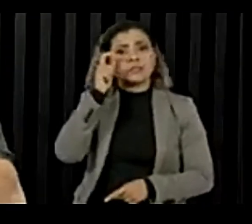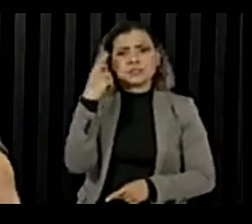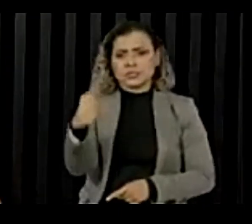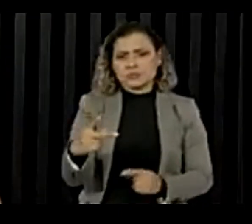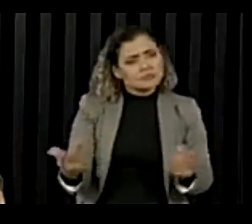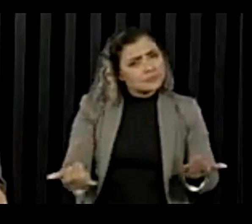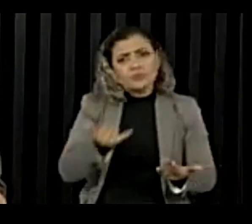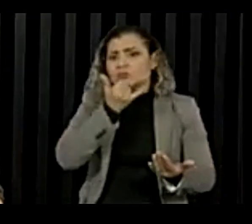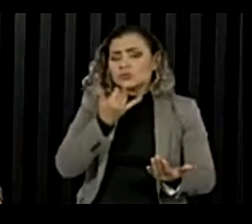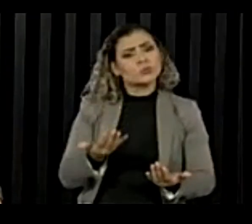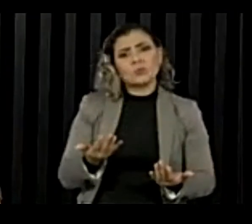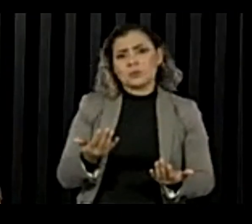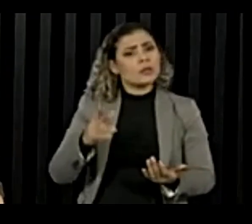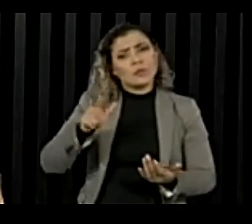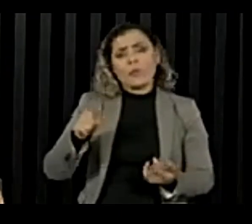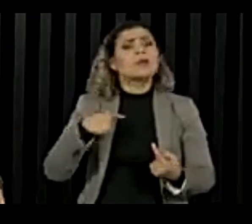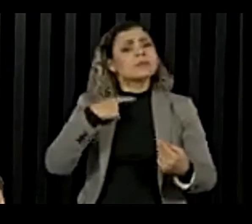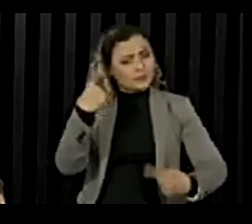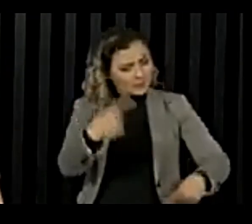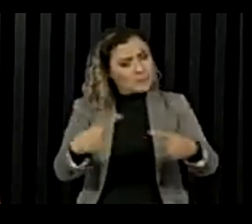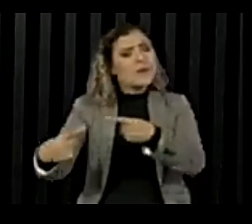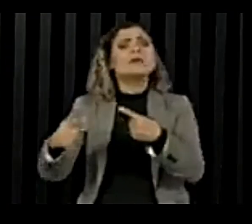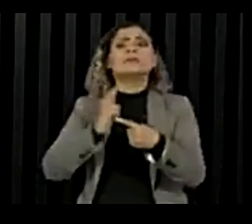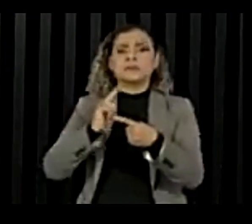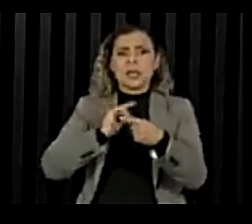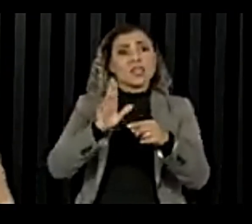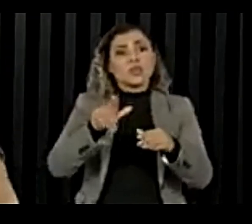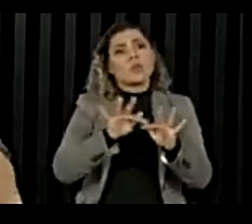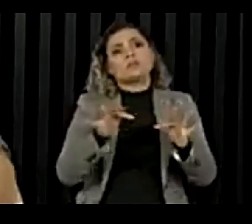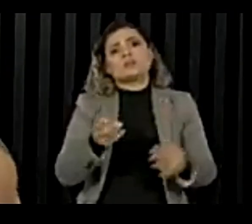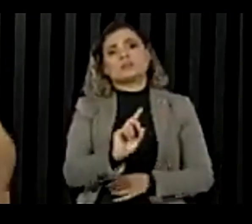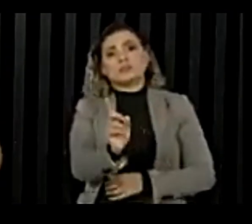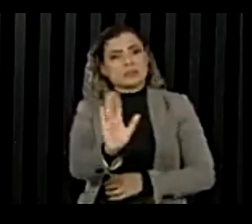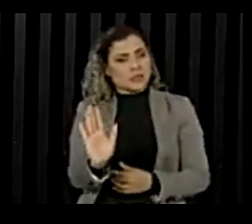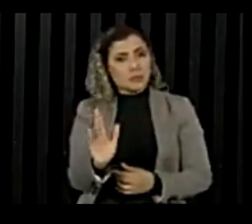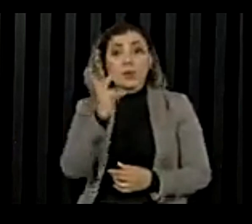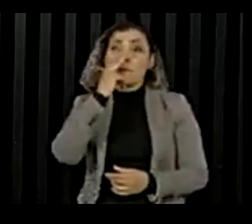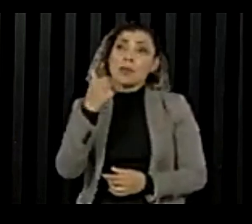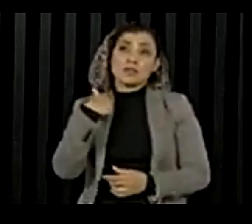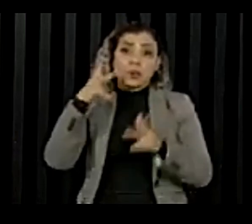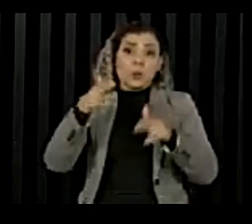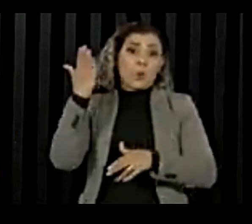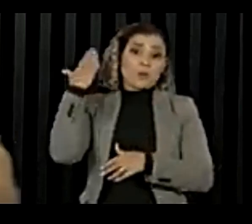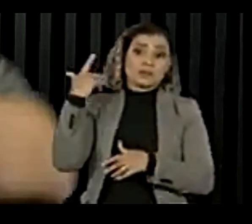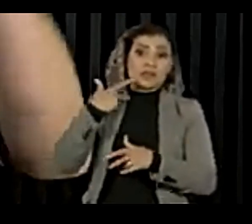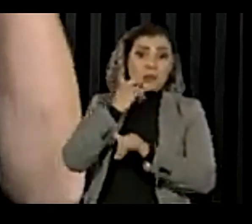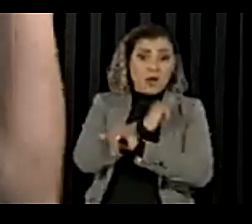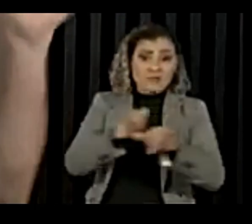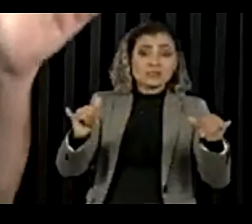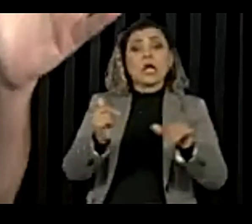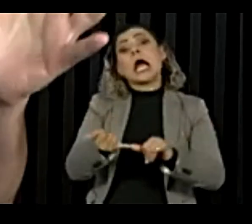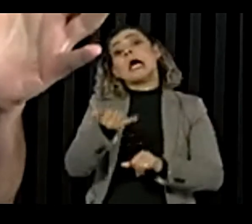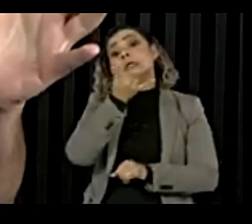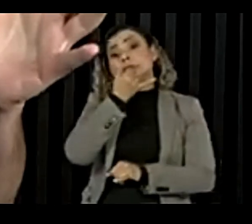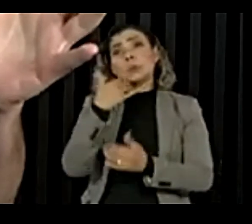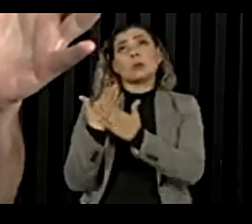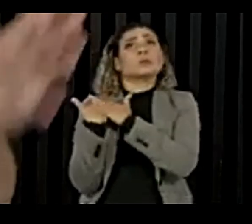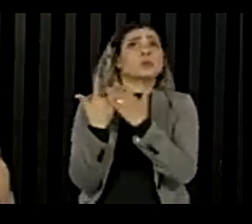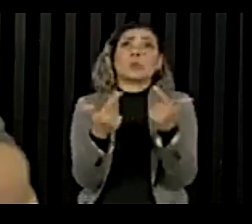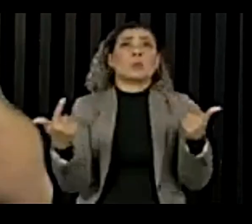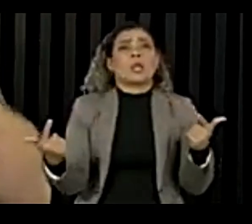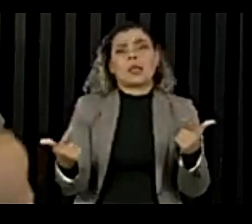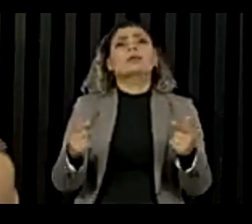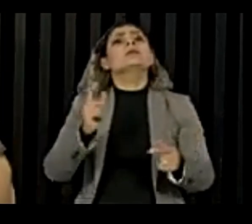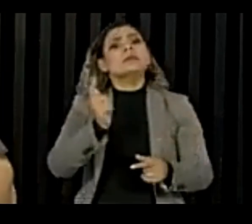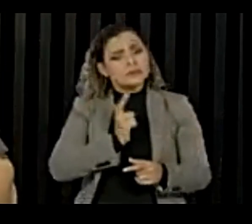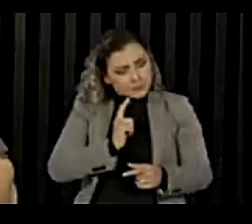Então, há um debate sobre isso. E o debate não é tão simples quanto se dizer, como eu disse no passado erradamente, que não há responsabilidade.